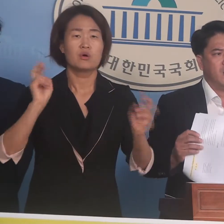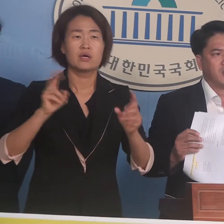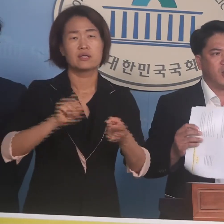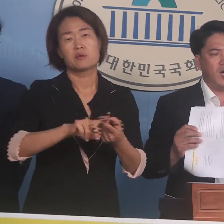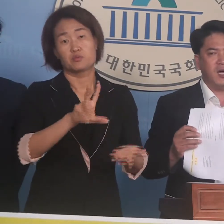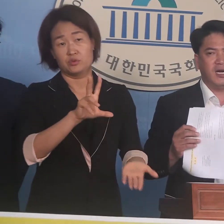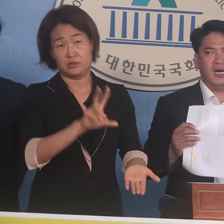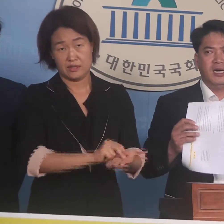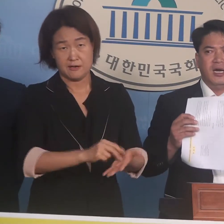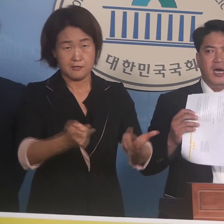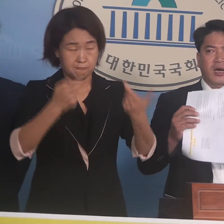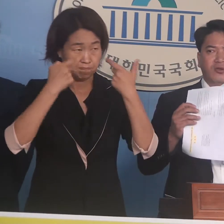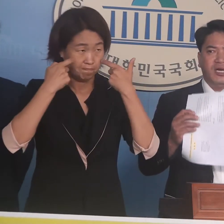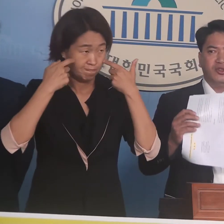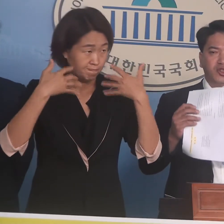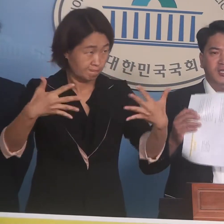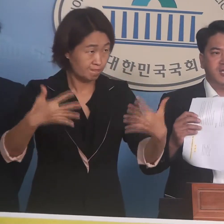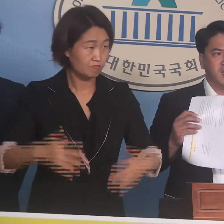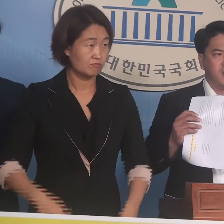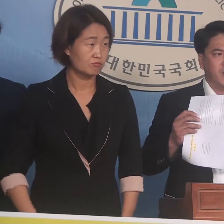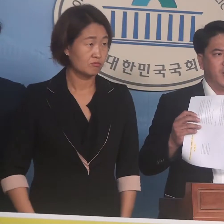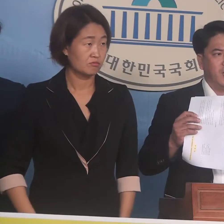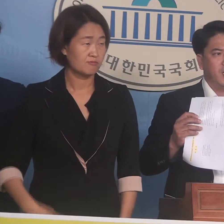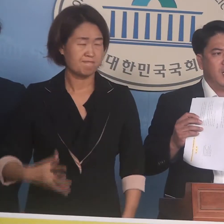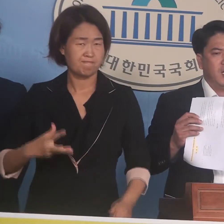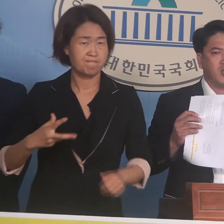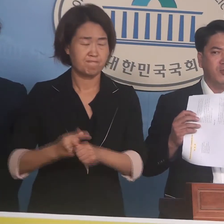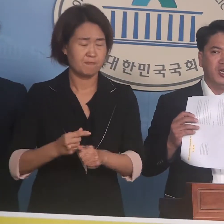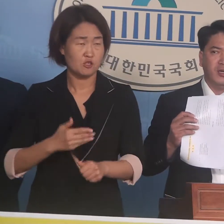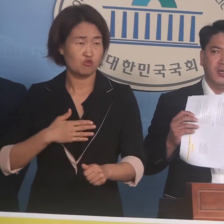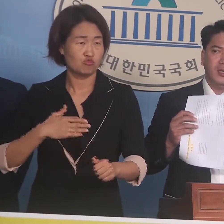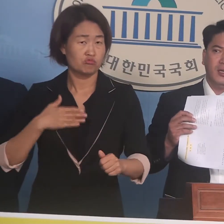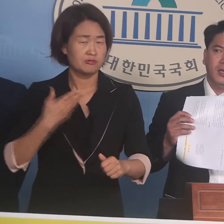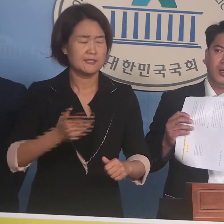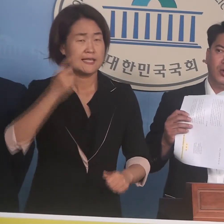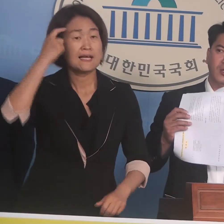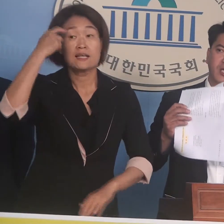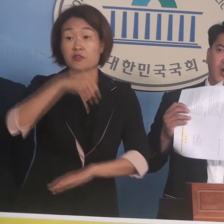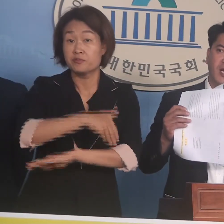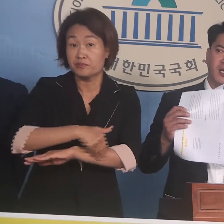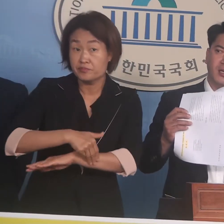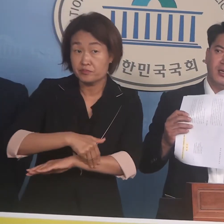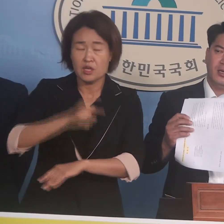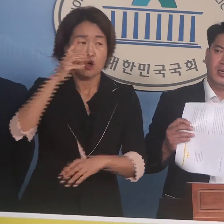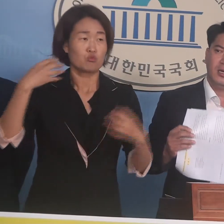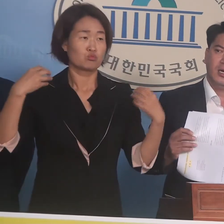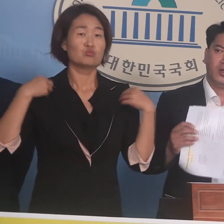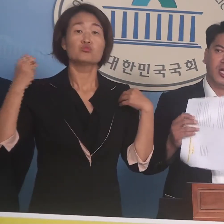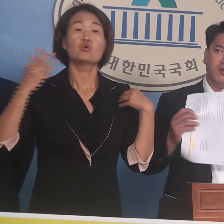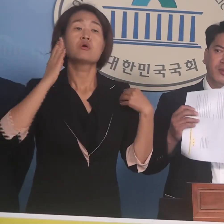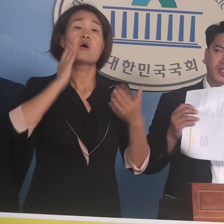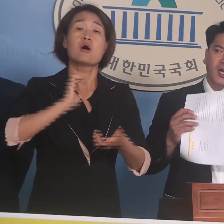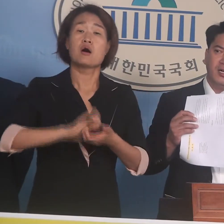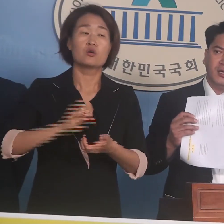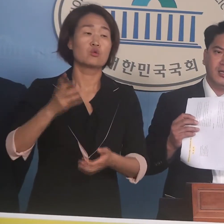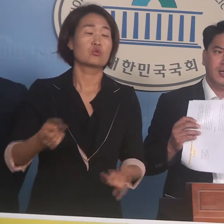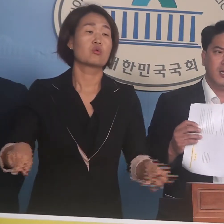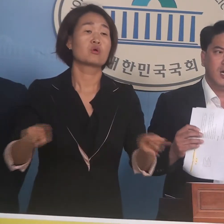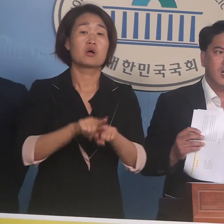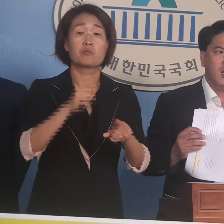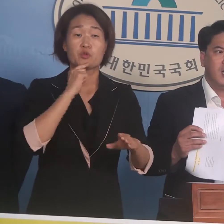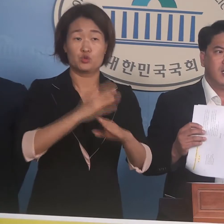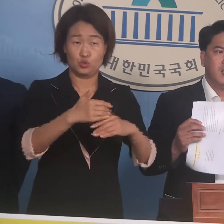대해서 정확하게 우리가 주지시킬 겁니다. 정부는 또는 청와대는 또